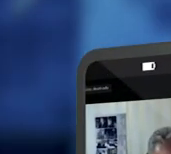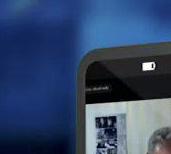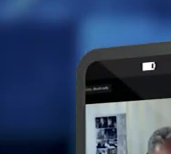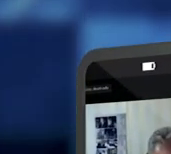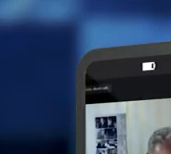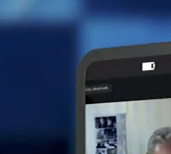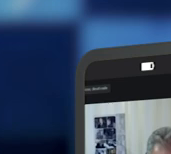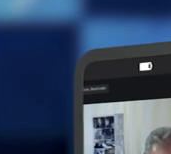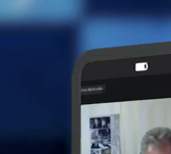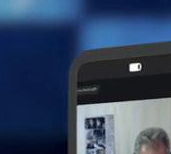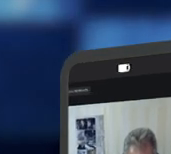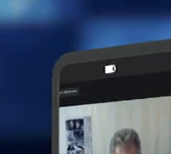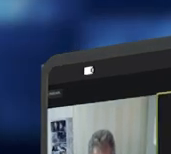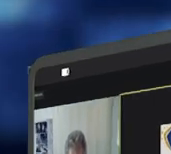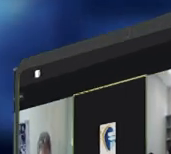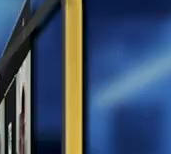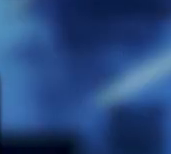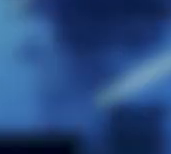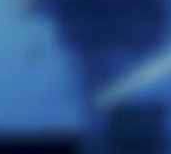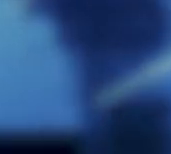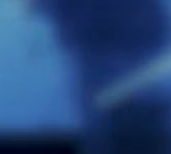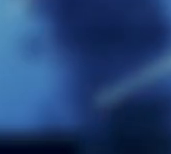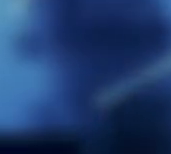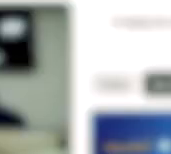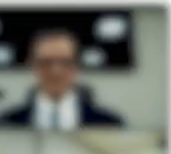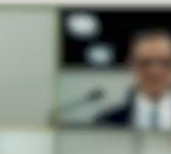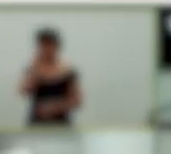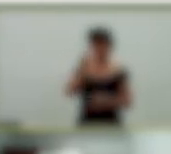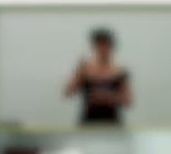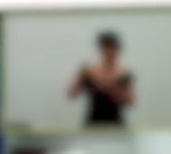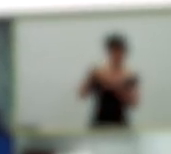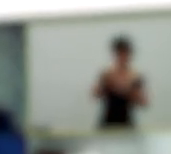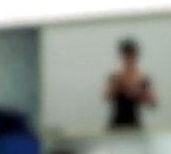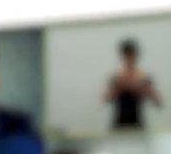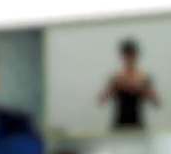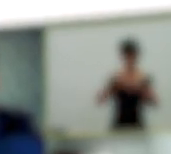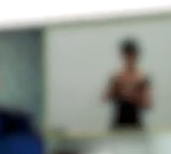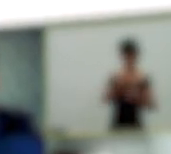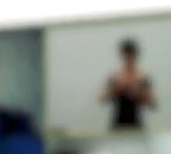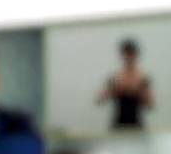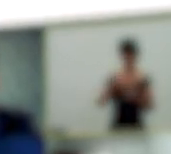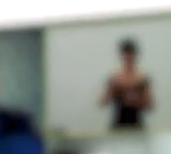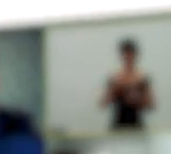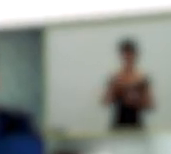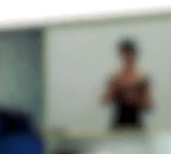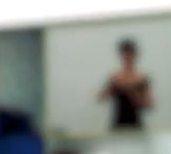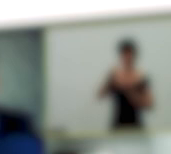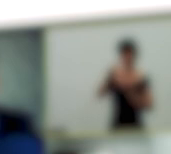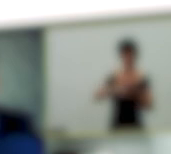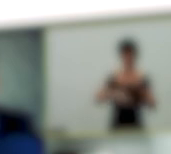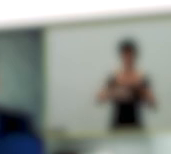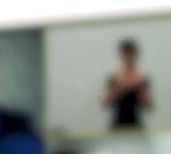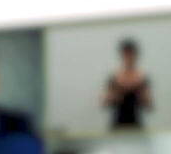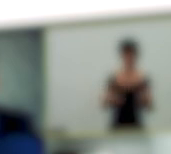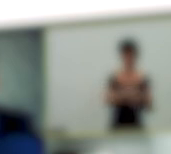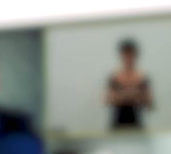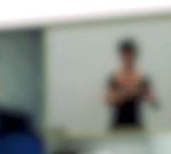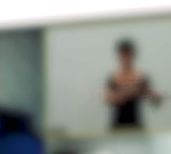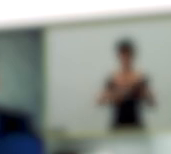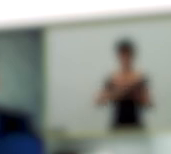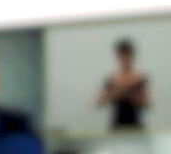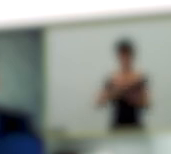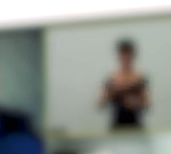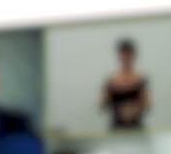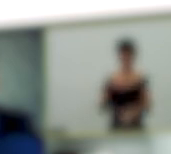aposentadorias, pensões e editais de processos seletivos. A sessão teve transmissão pela internet e pode ser revista a qualquer momento no